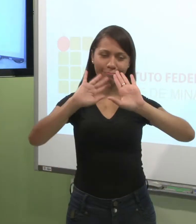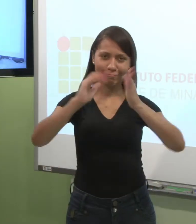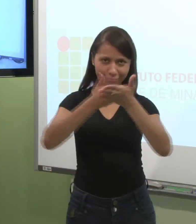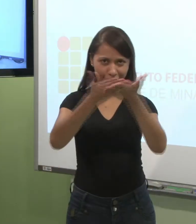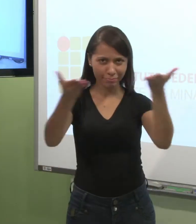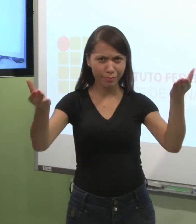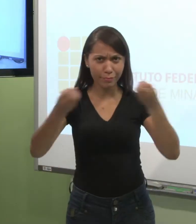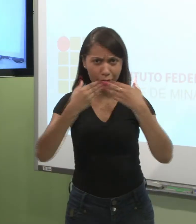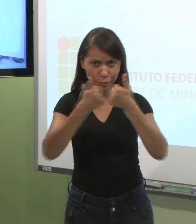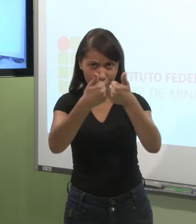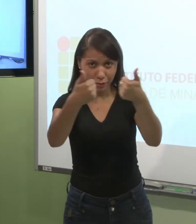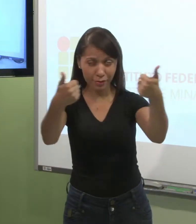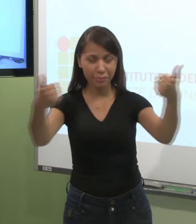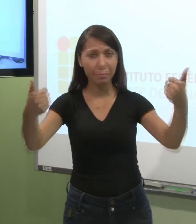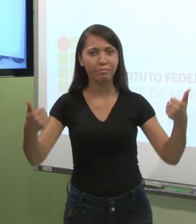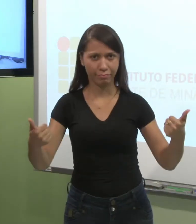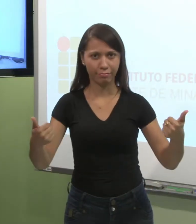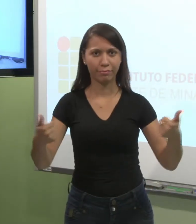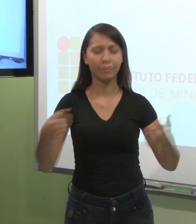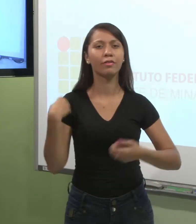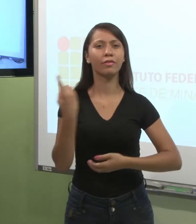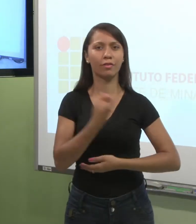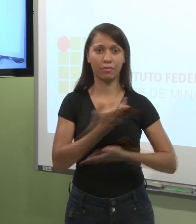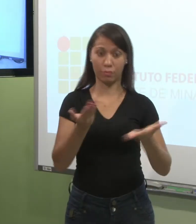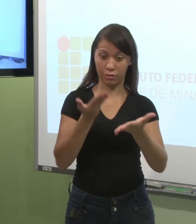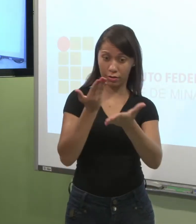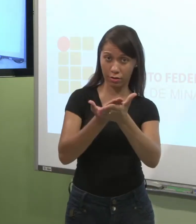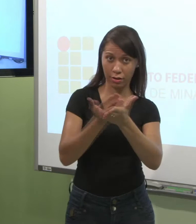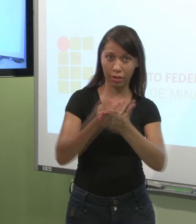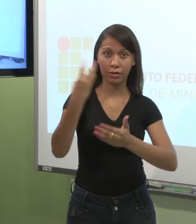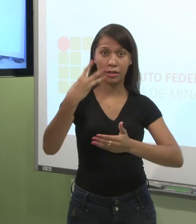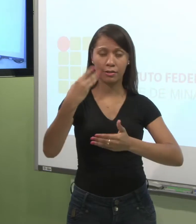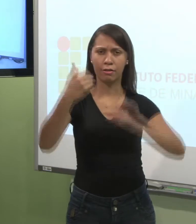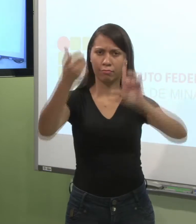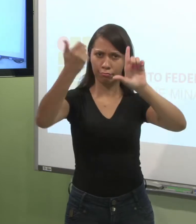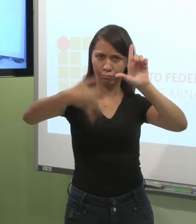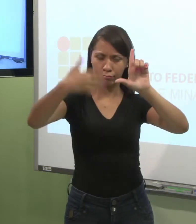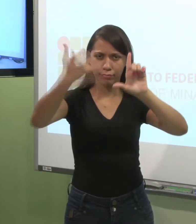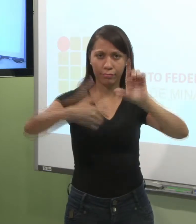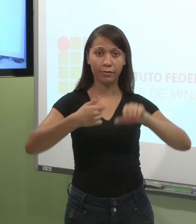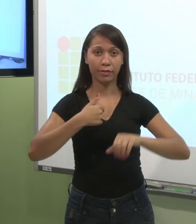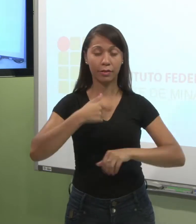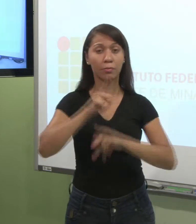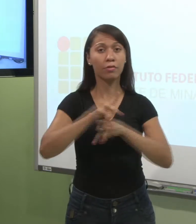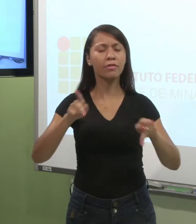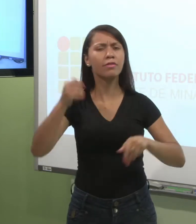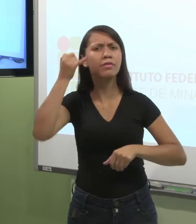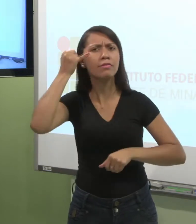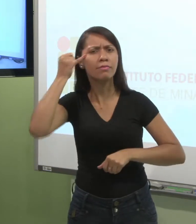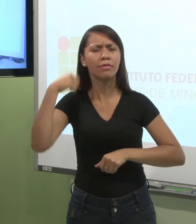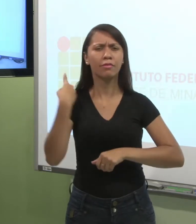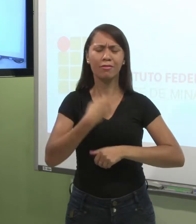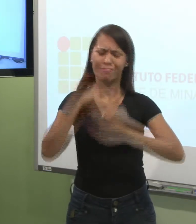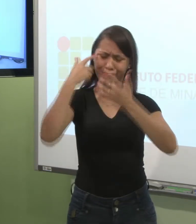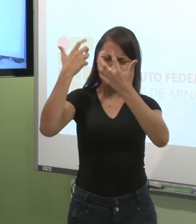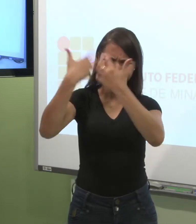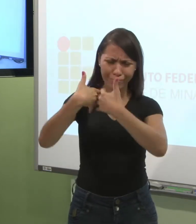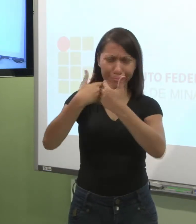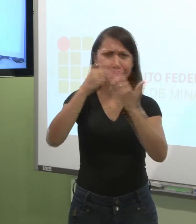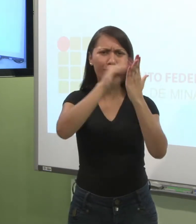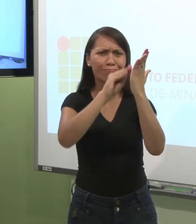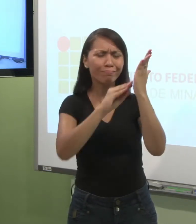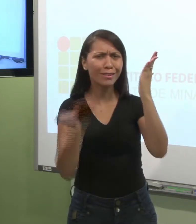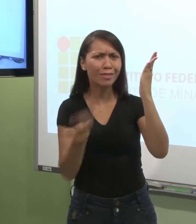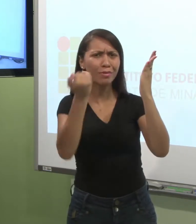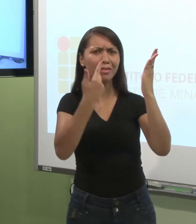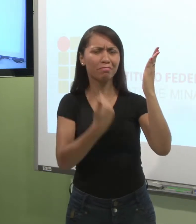Olá pessoal, tudo bem com vocês? Hoje é a nossa terceira aula e eu, professora Isabela Moraes, estou aqui para refletirmos com vocês sobre alguns conteúdos